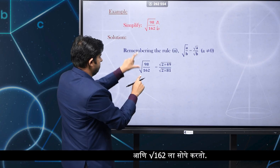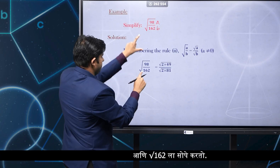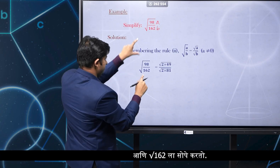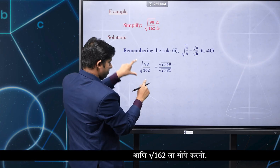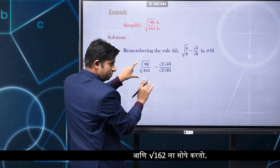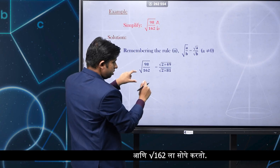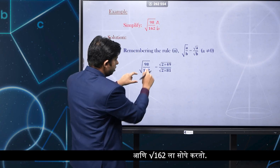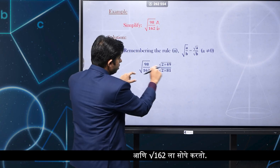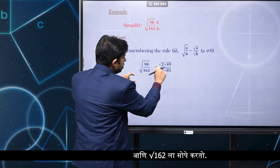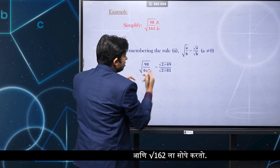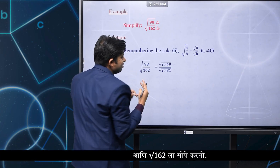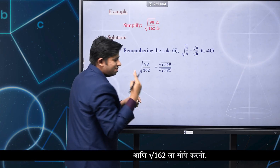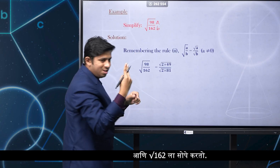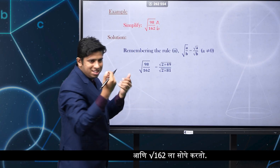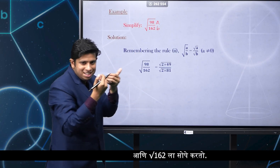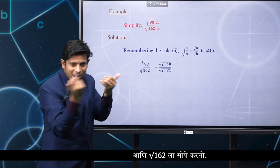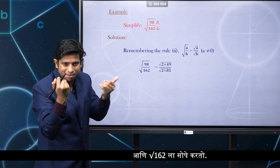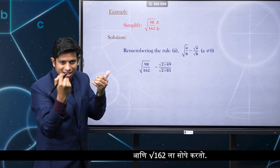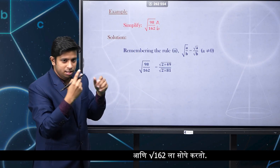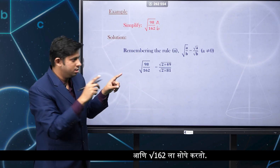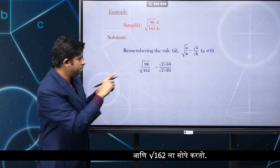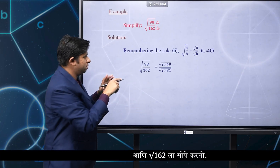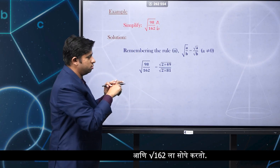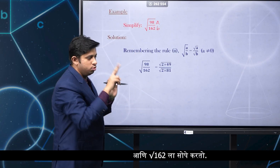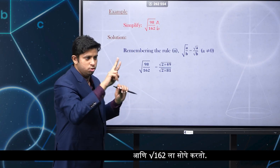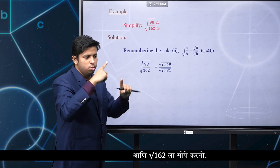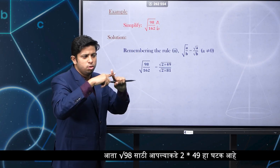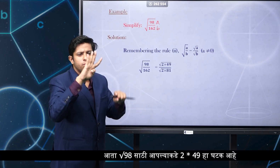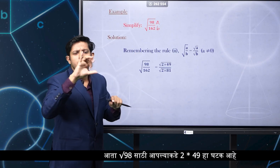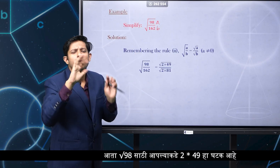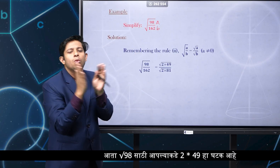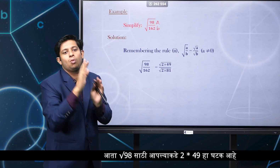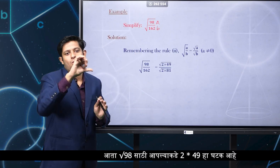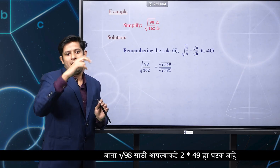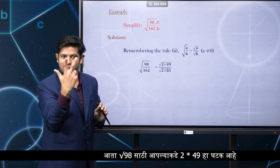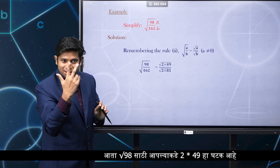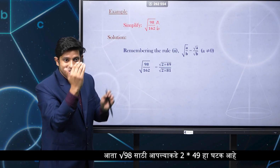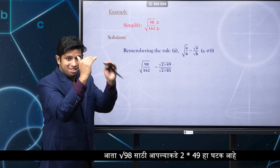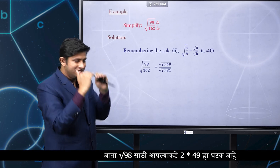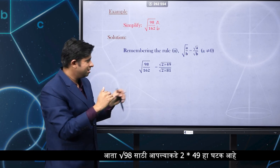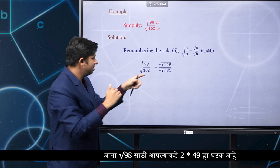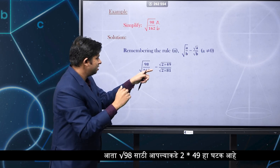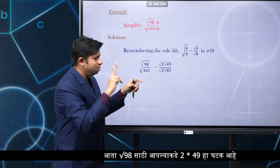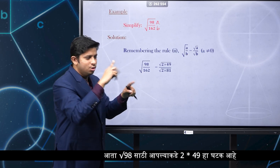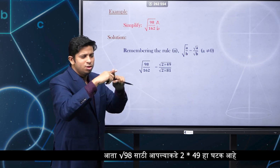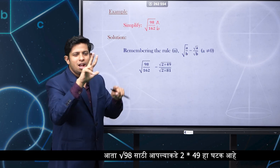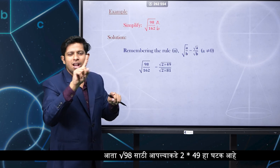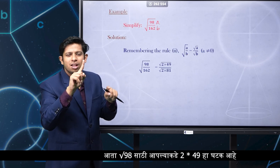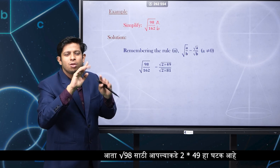आणि वर्गमुळात 162 ला सोपे करतो. आता वर्गमुळात 98 साठी आपल्याकडे 2 गुणिले